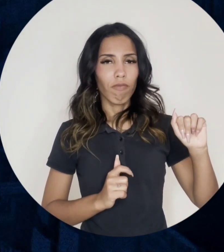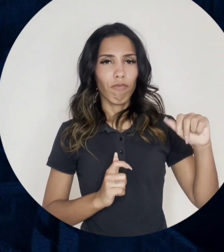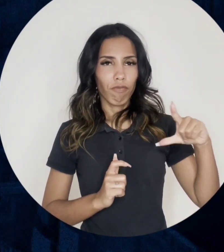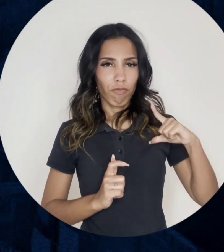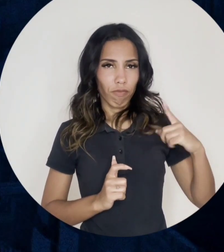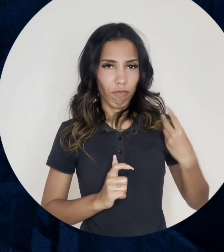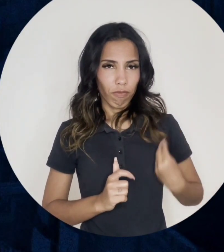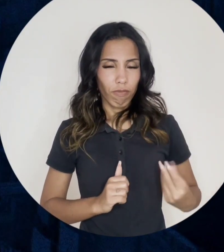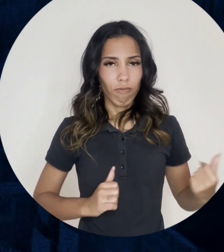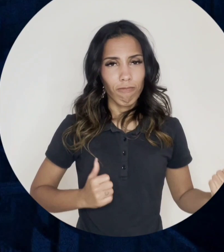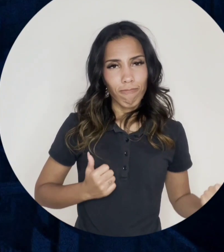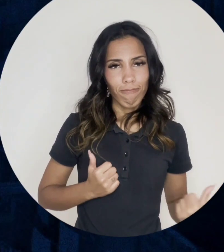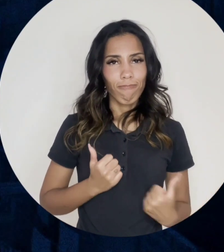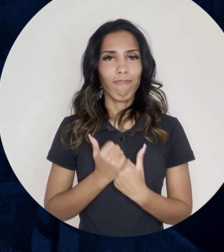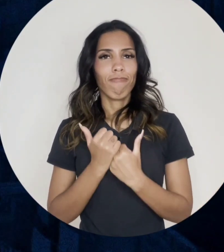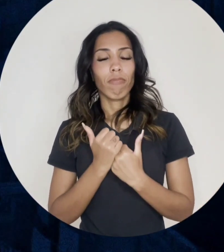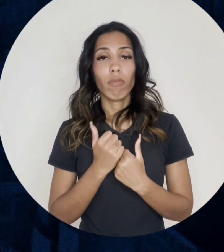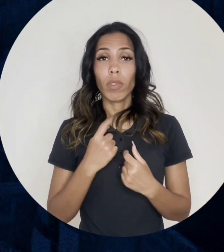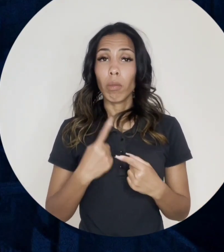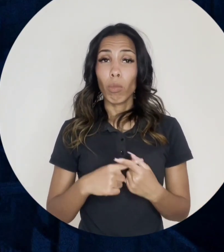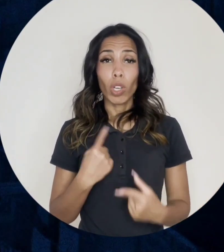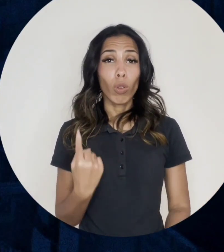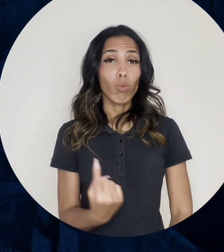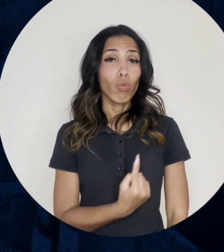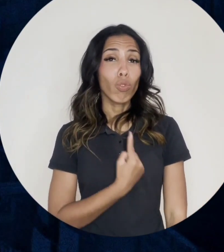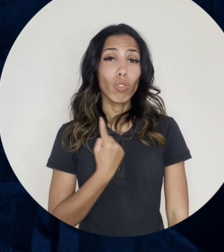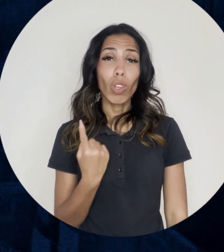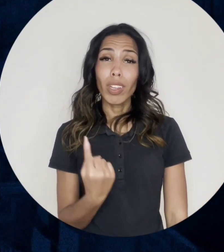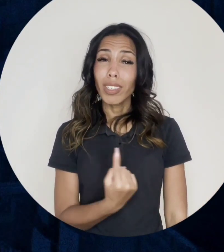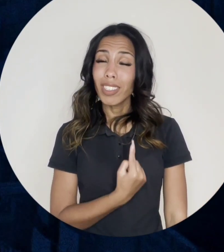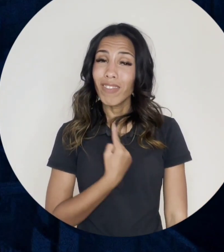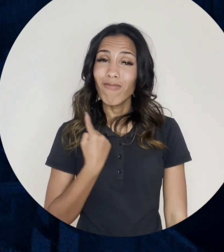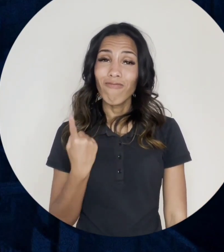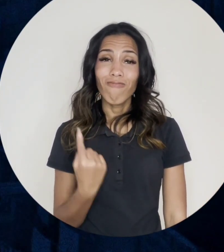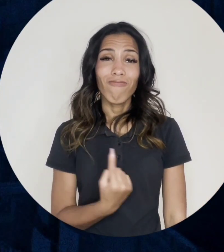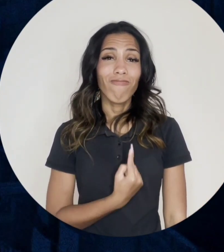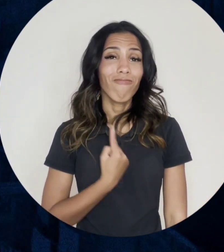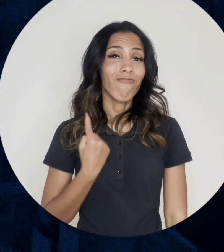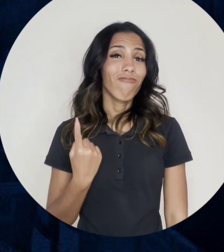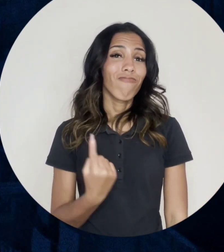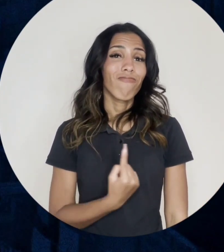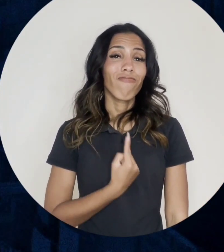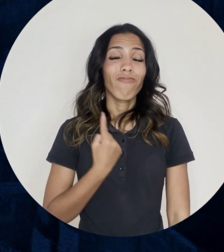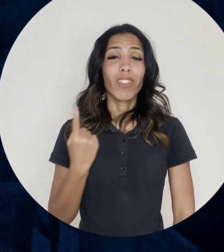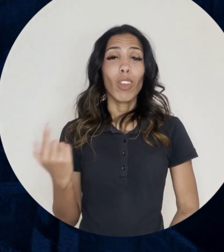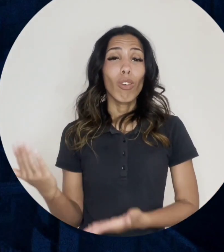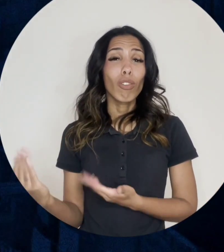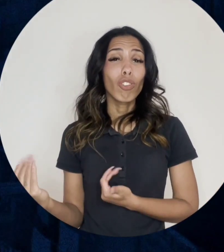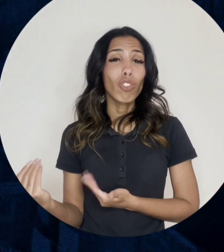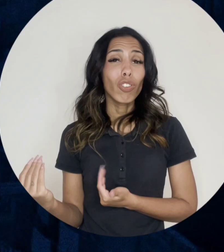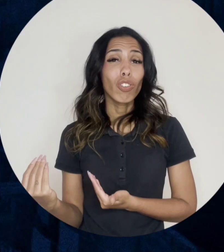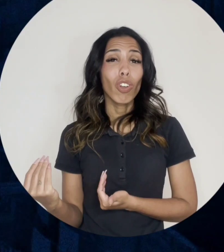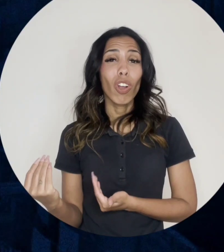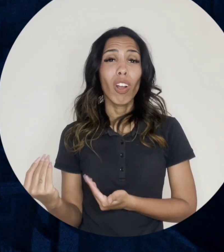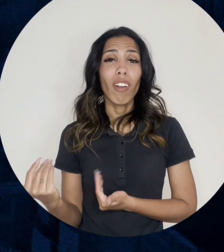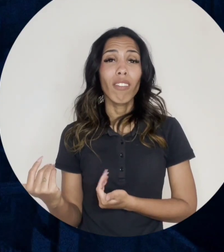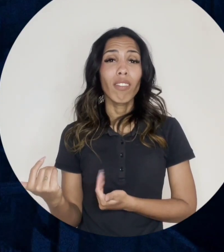Me apoiaram, porque eu fiquei só, né? Muito jovem,